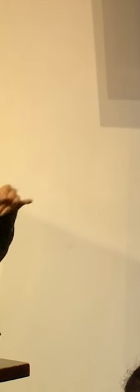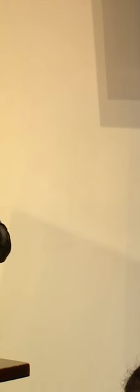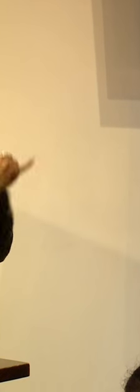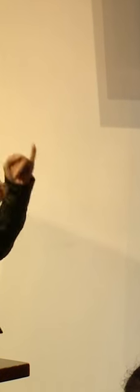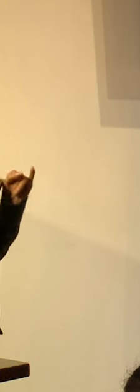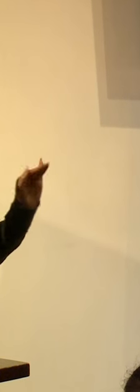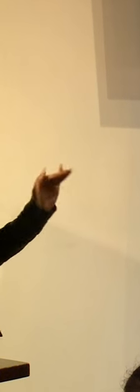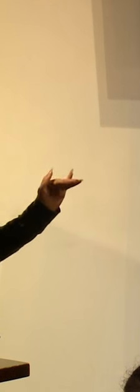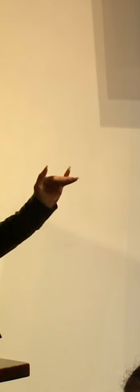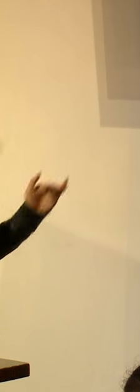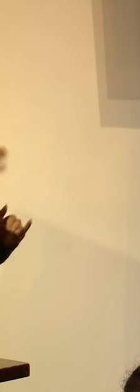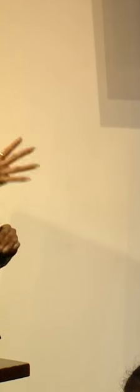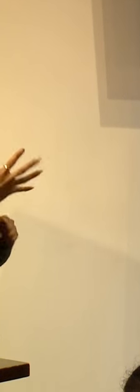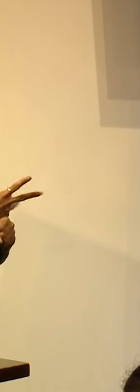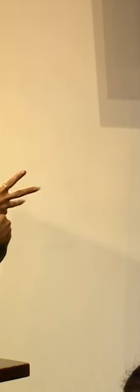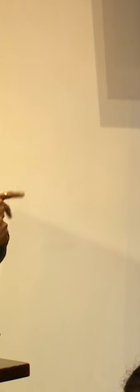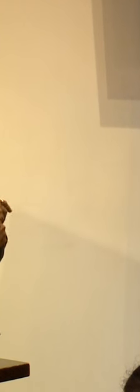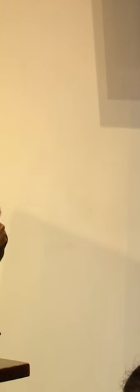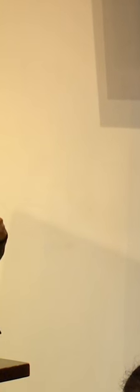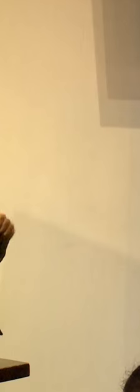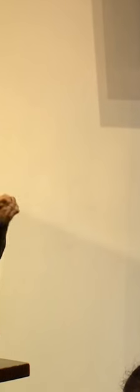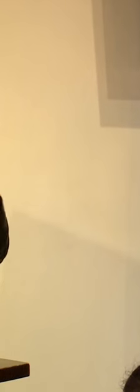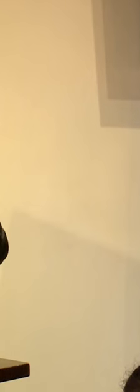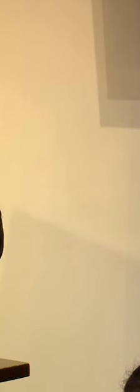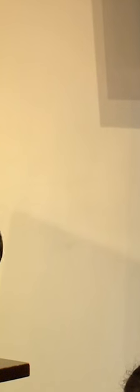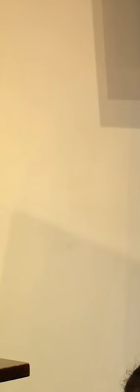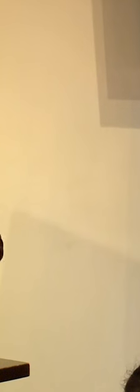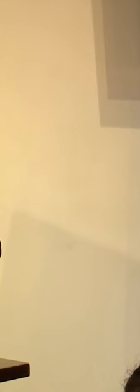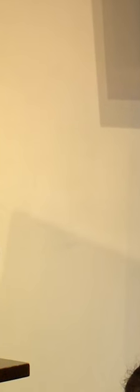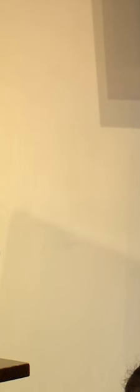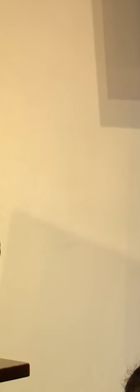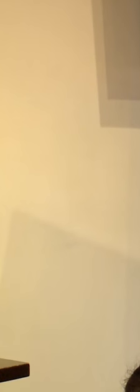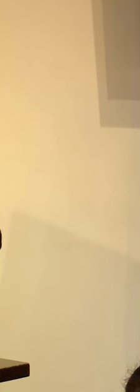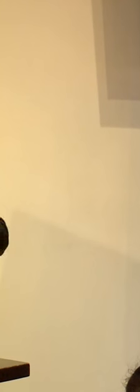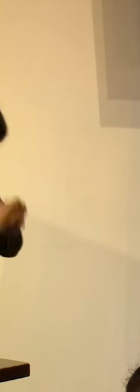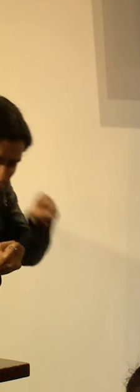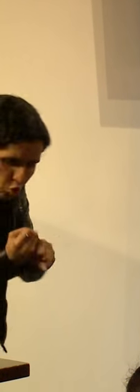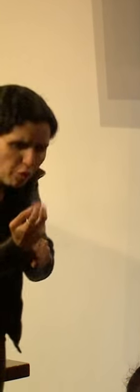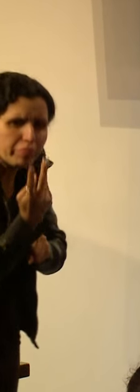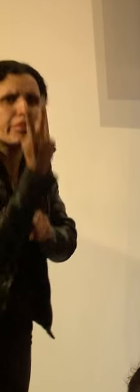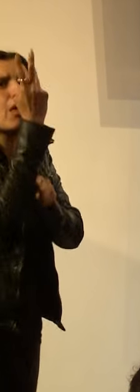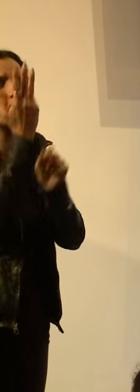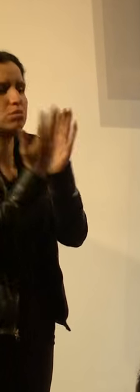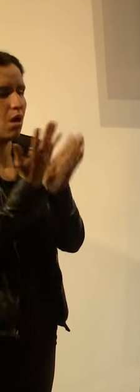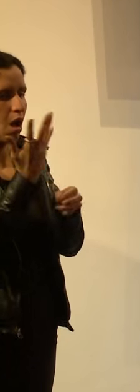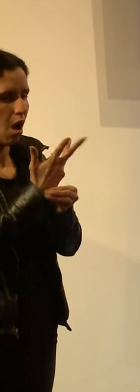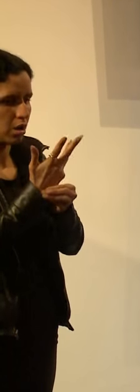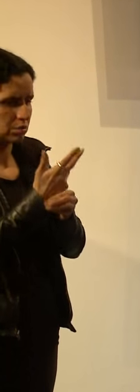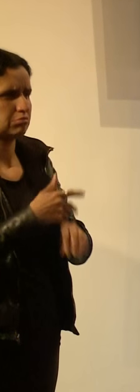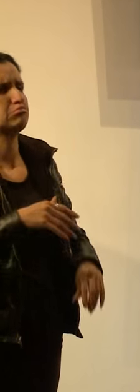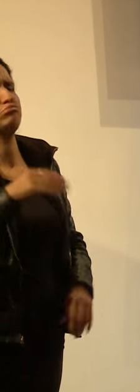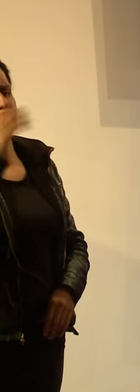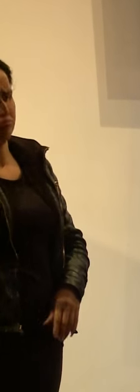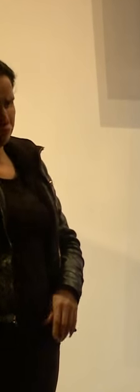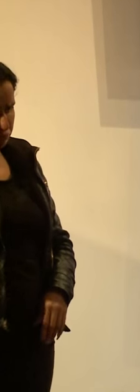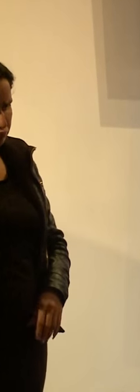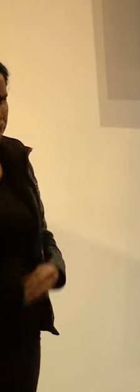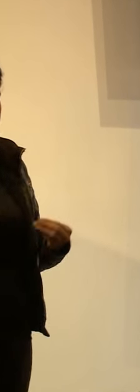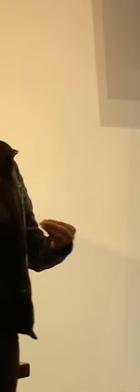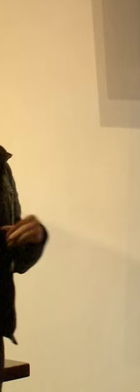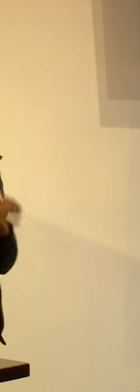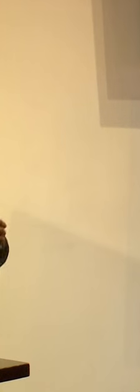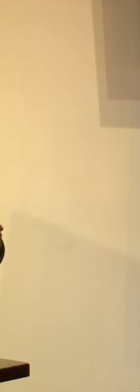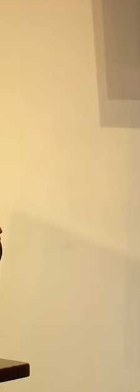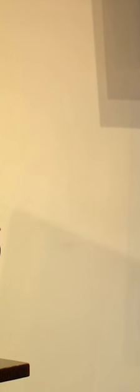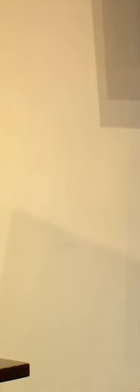les puedo decir que si de esas que estudian conmigo, 3 al año estudian artes, no muchas, de toda la promoción de cada año. O sea, es muy poquito,